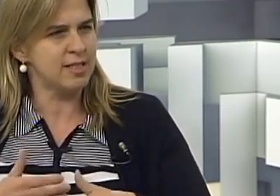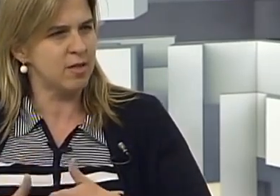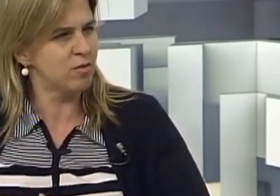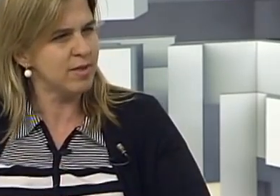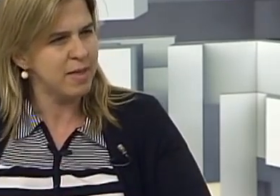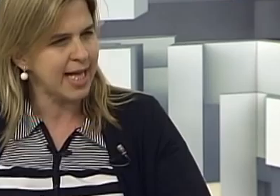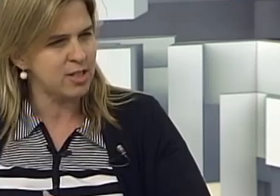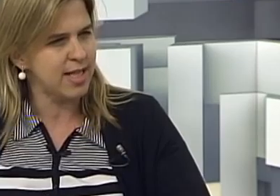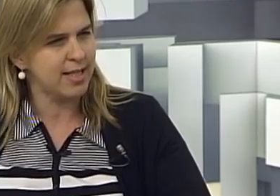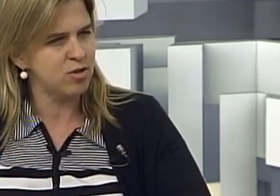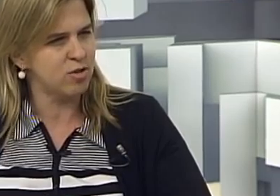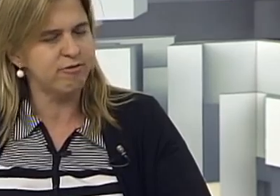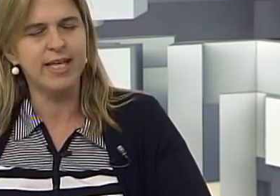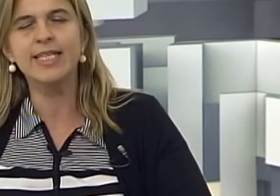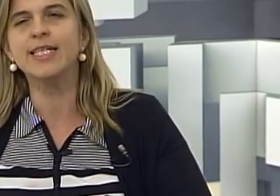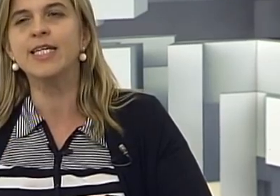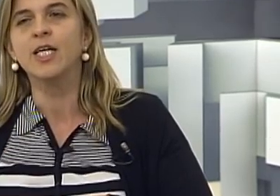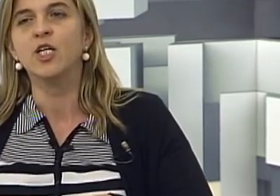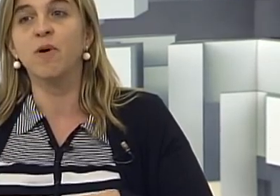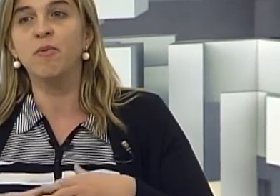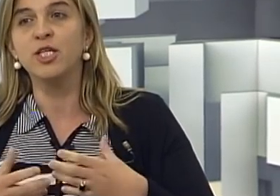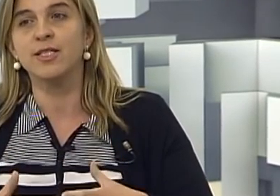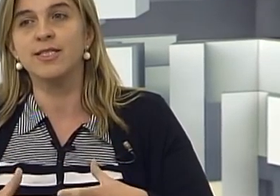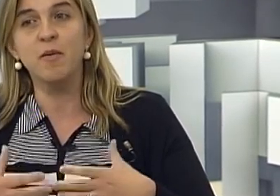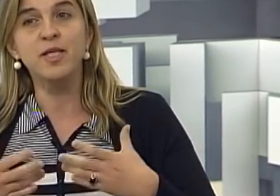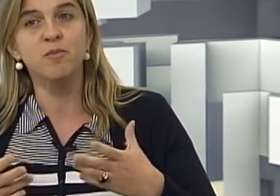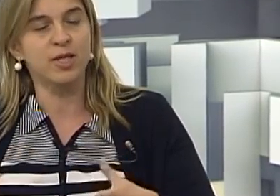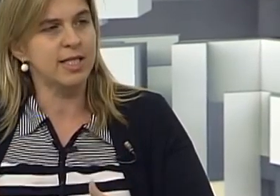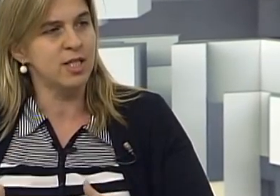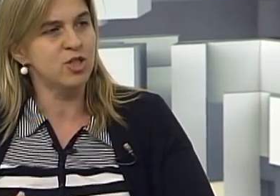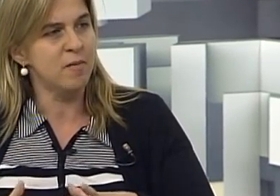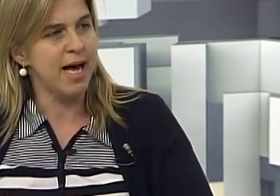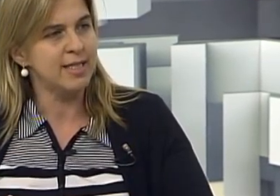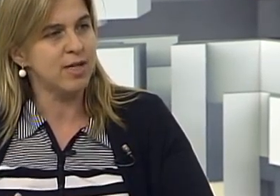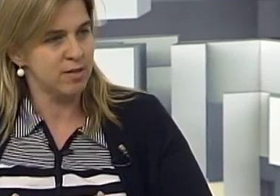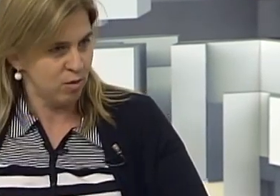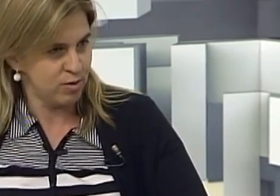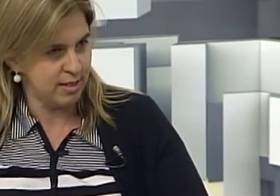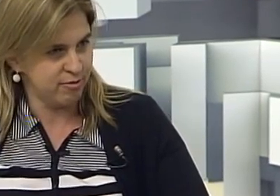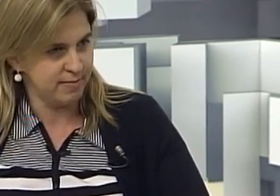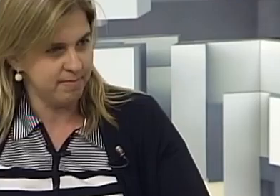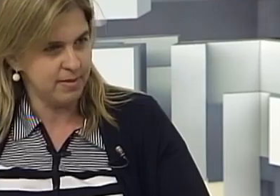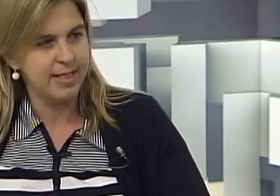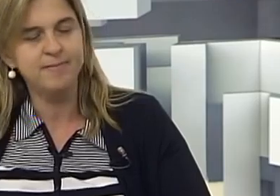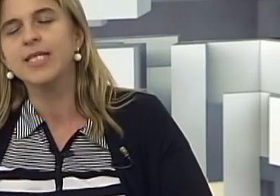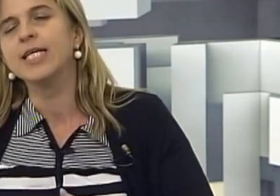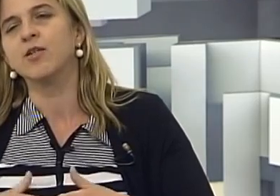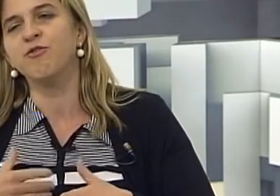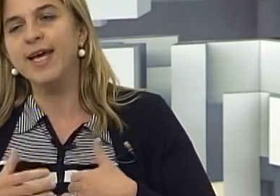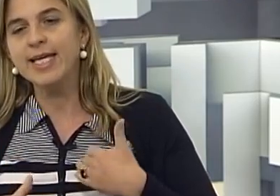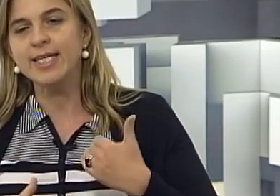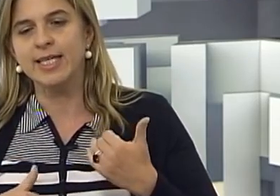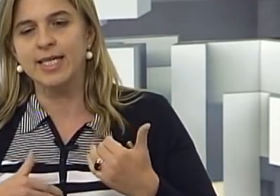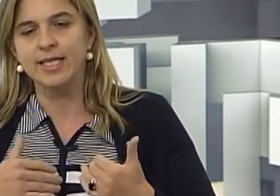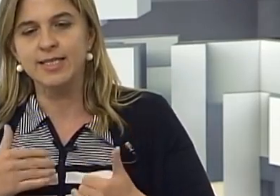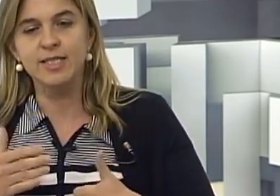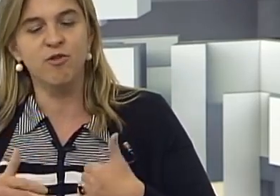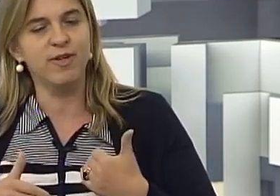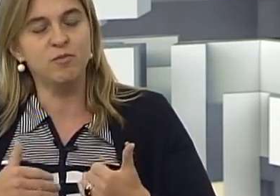intenso, desde a segunda metade da década de 90, de uma política extremamente importante chamada educação inclusiva, não é? Então,